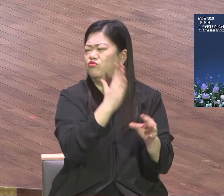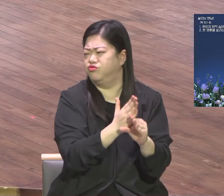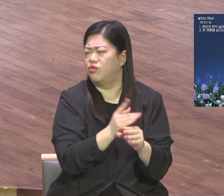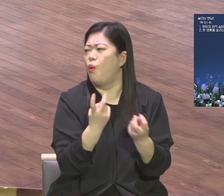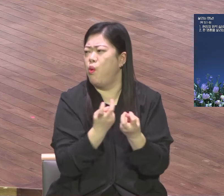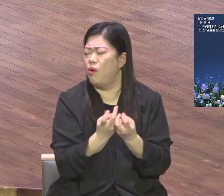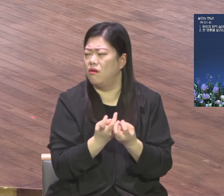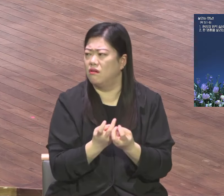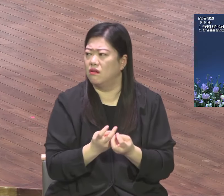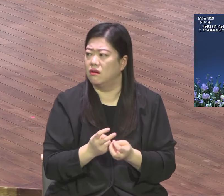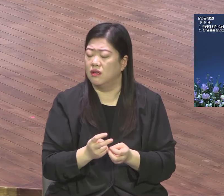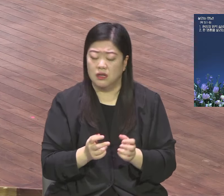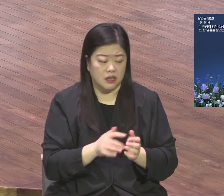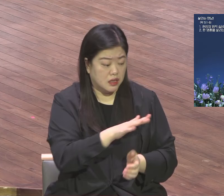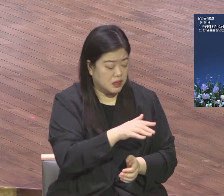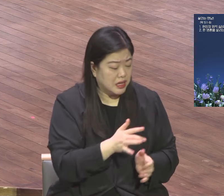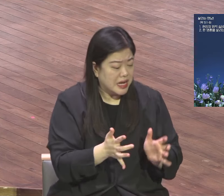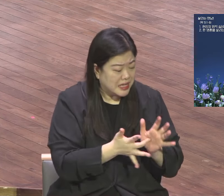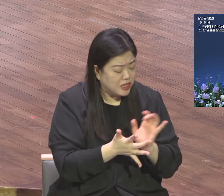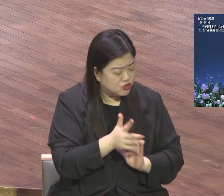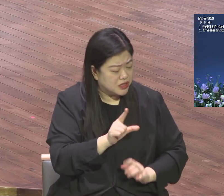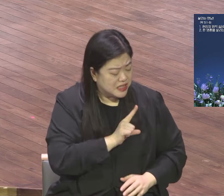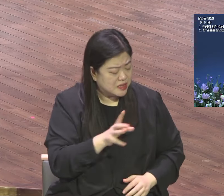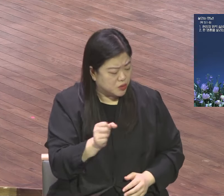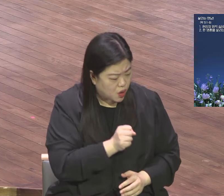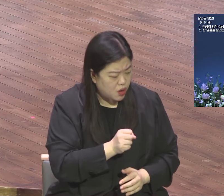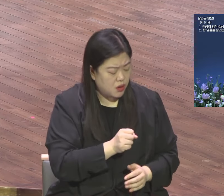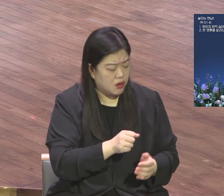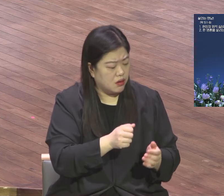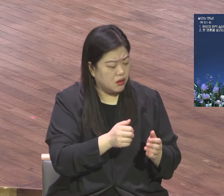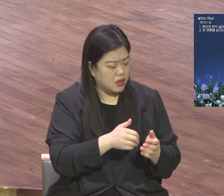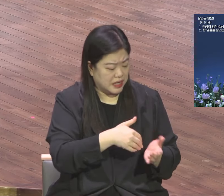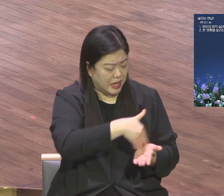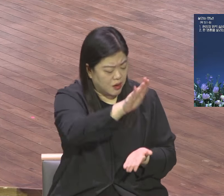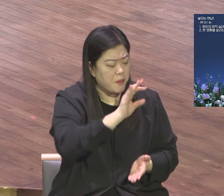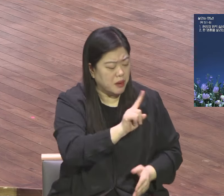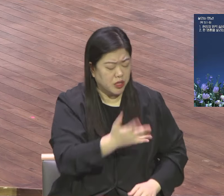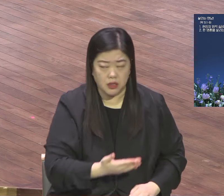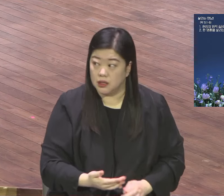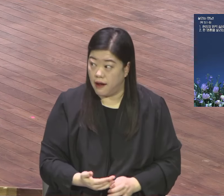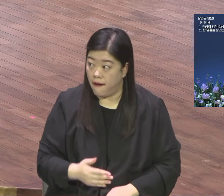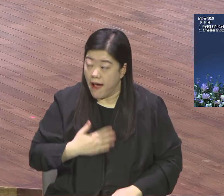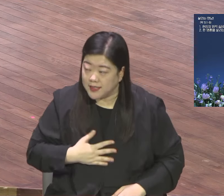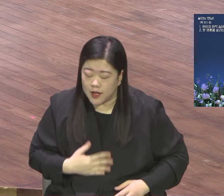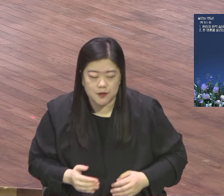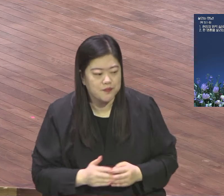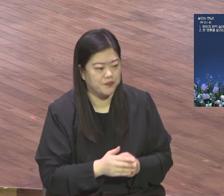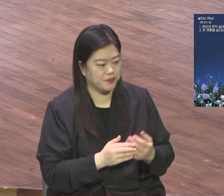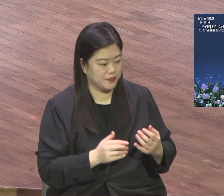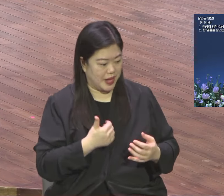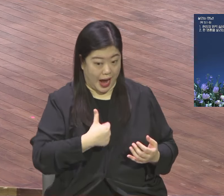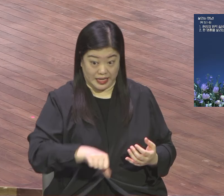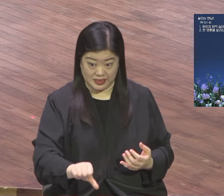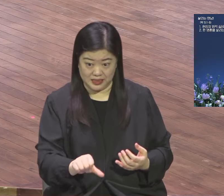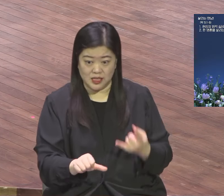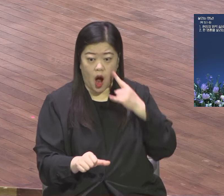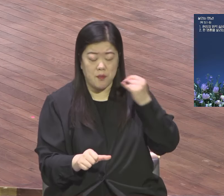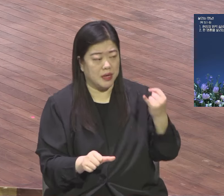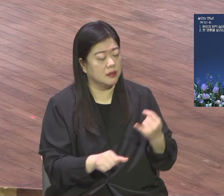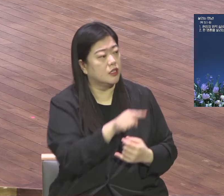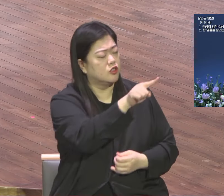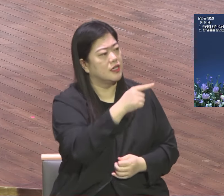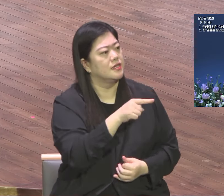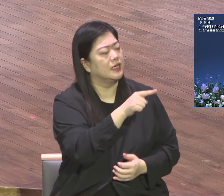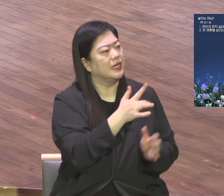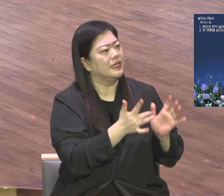계속해서 나가라고 말해라 그랬는데 몇 시간을 예수 밤새 예수 이름으로 명하니니 이 귀신아 우리